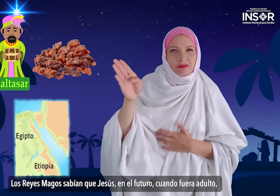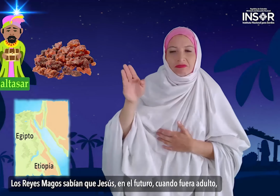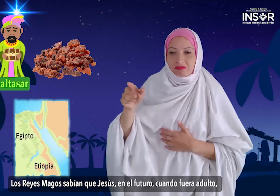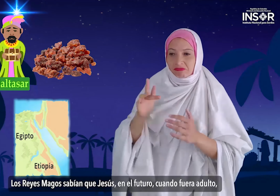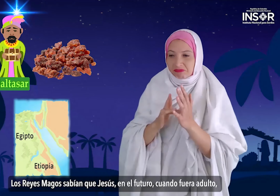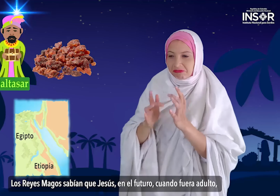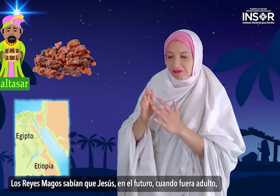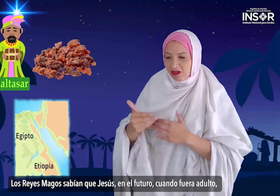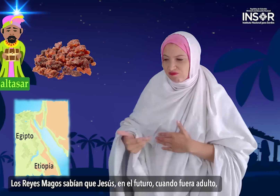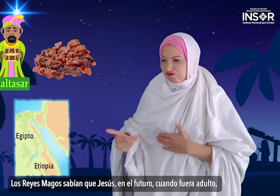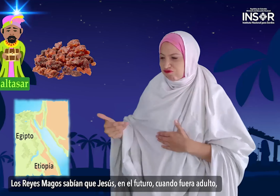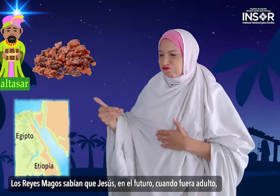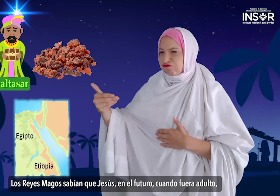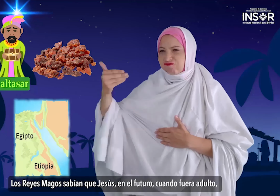cuando fuera adulto